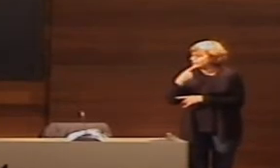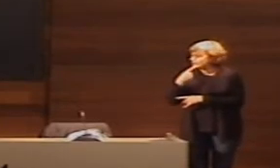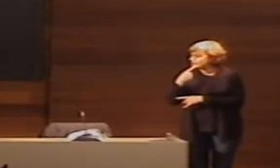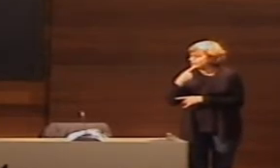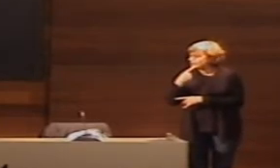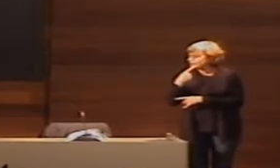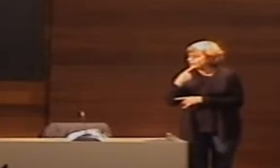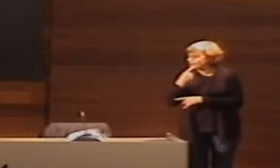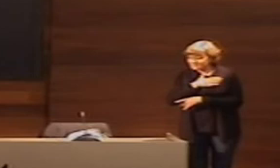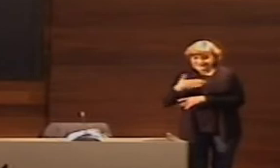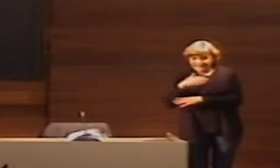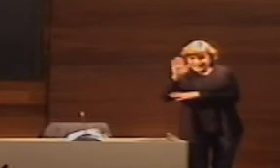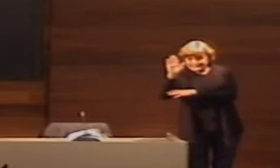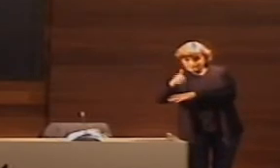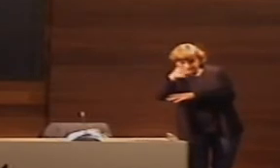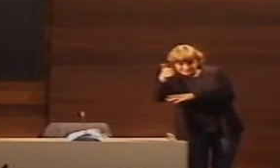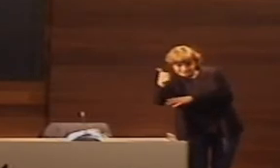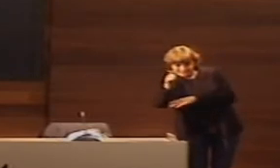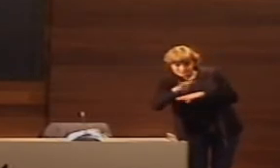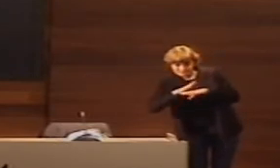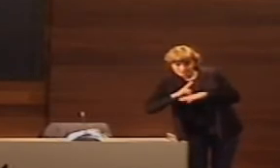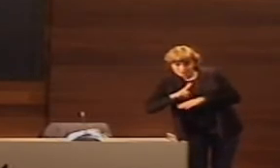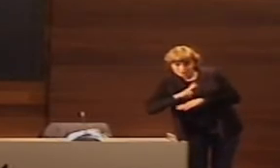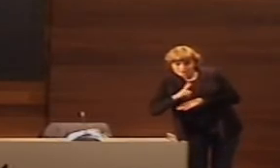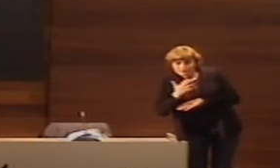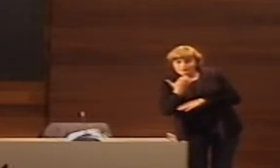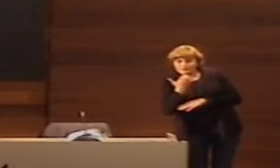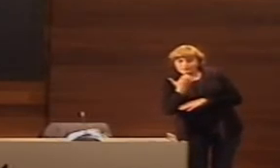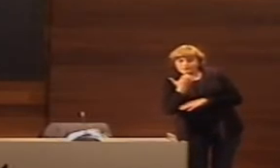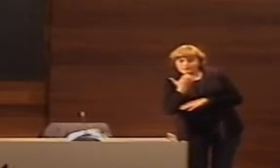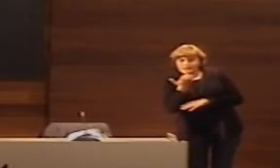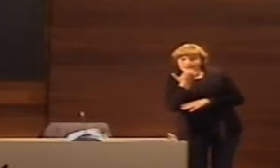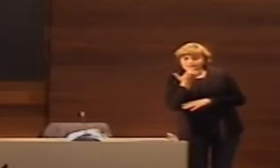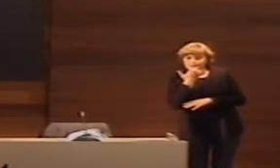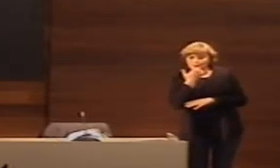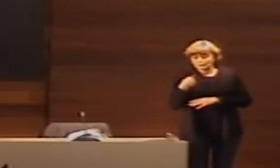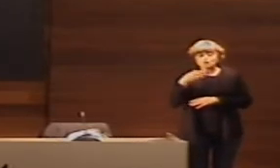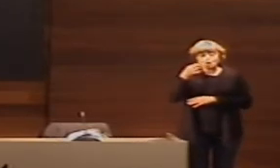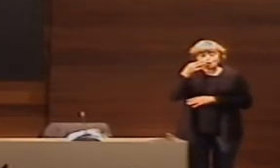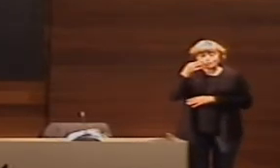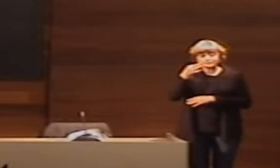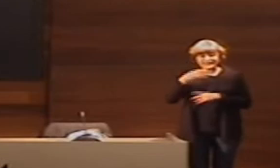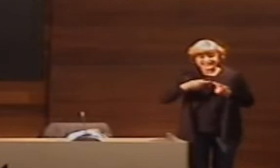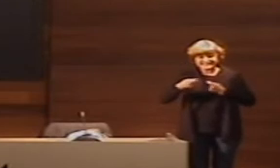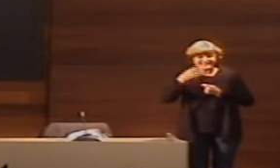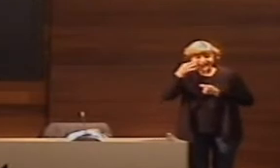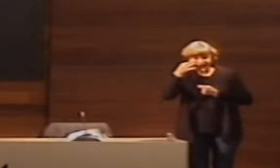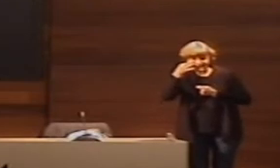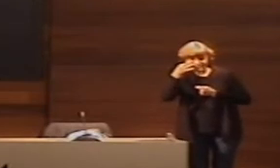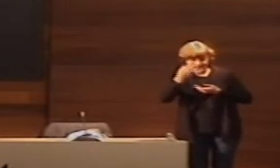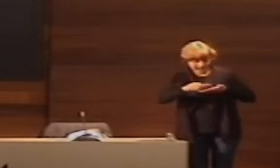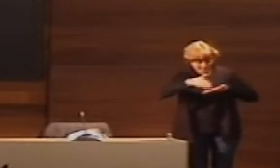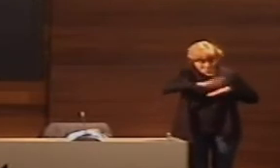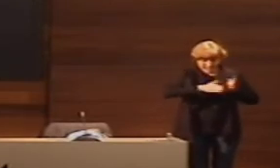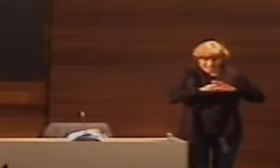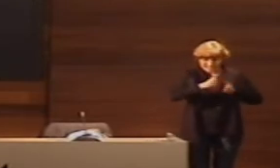la sala, no, que hay gente que quiere intervenir también. Los papeles de la carnicería y la charcutería, separo el plástico que tiene del